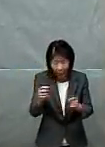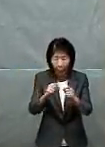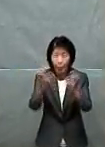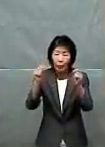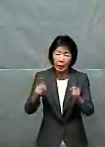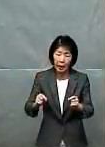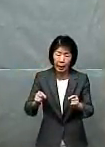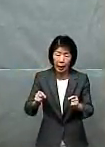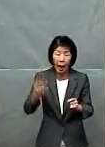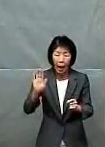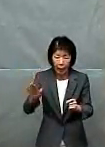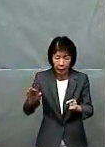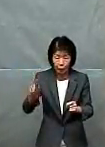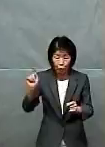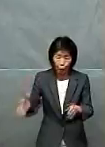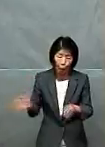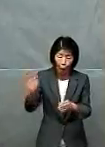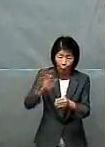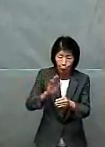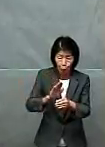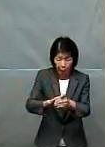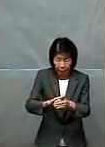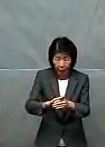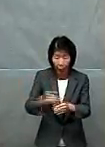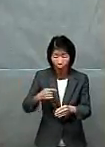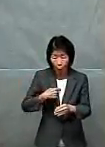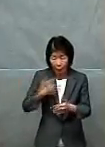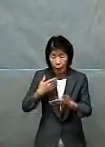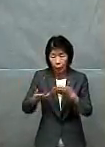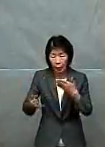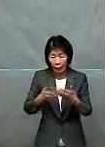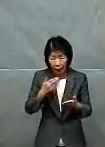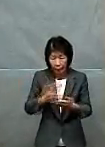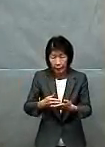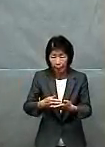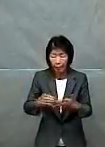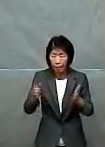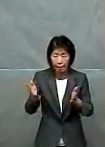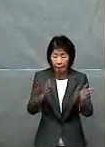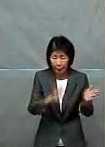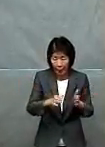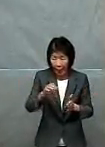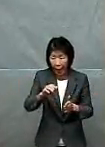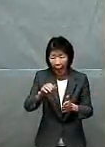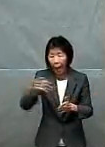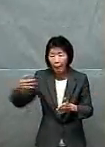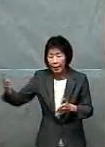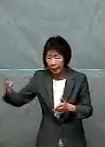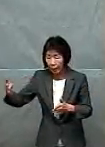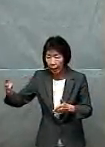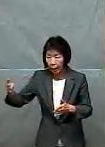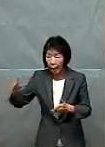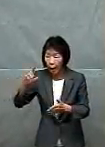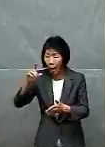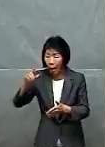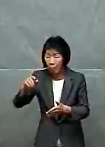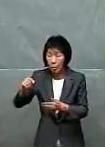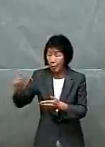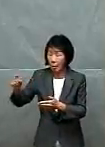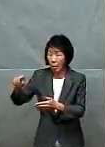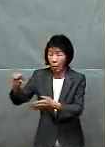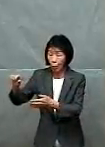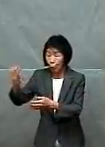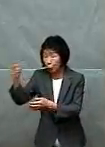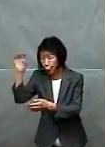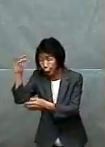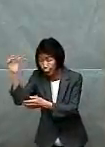わけですので、 はい、 その点を含めて、それから私の経験でアメリカで救急車で運ばれた首長もいます。中国